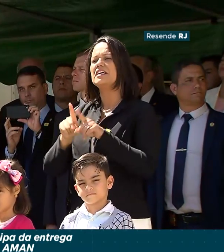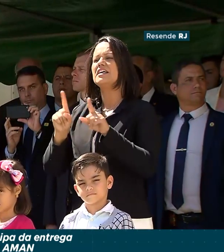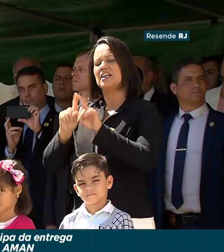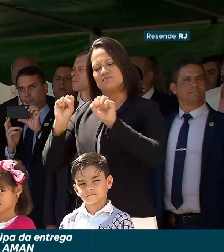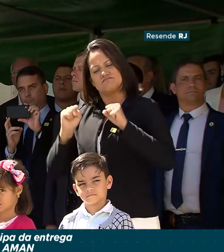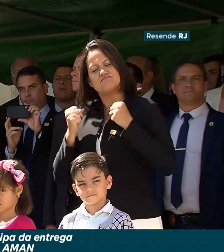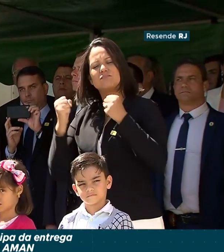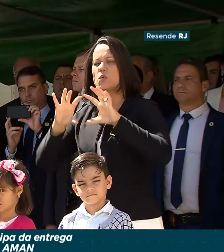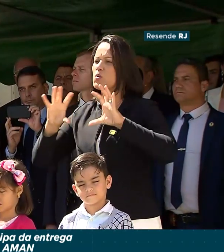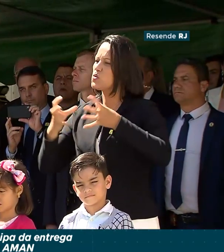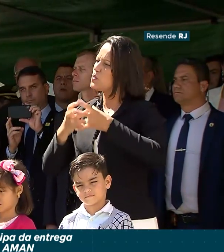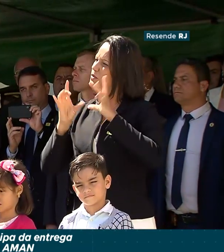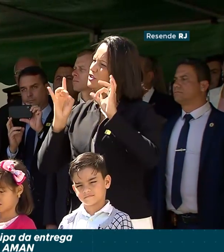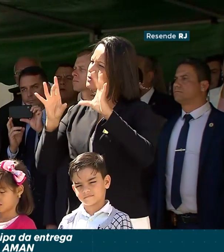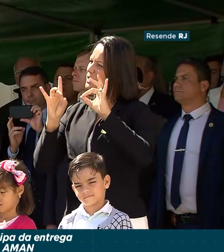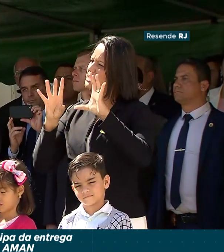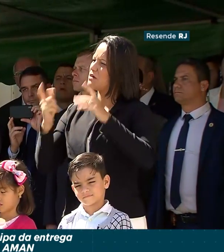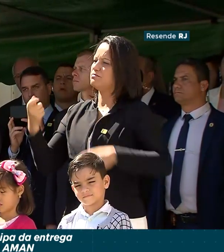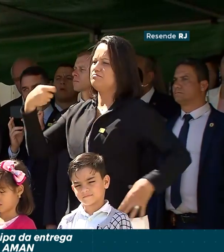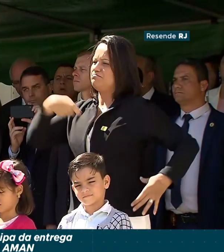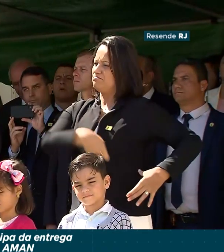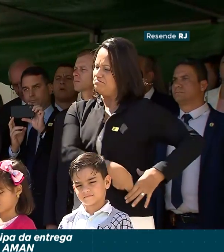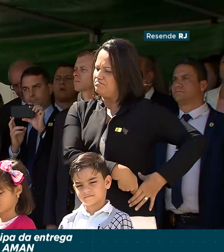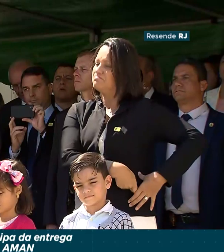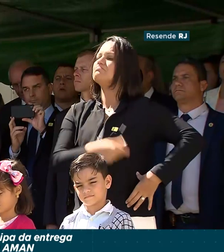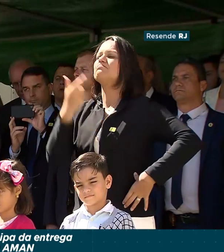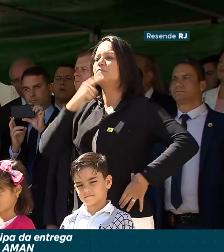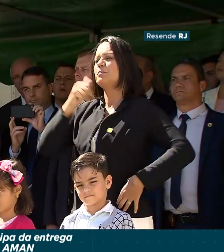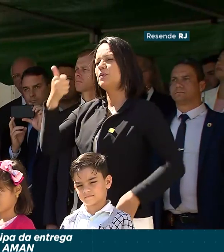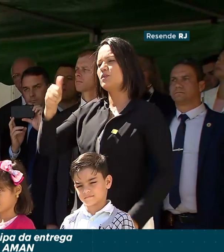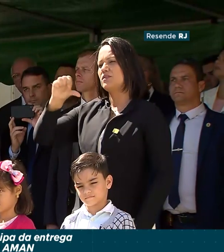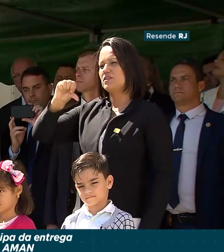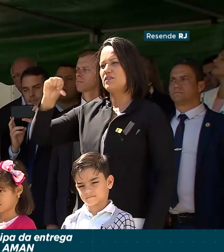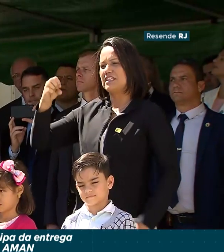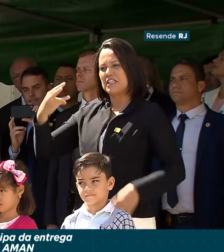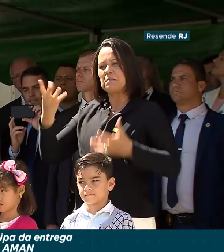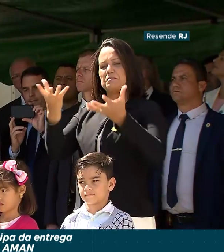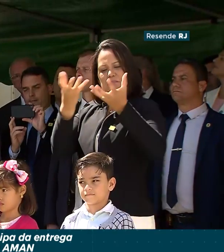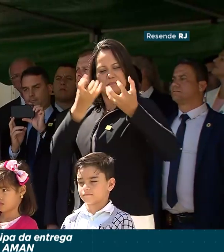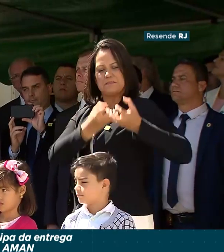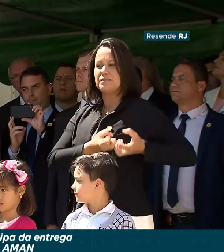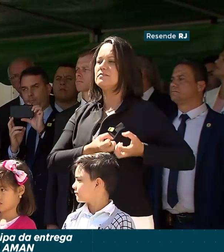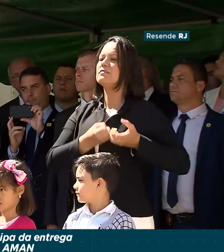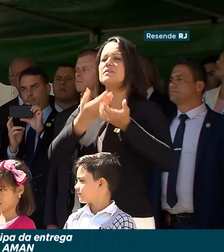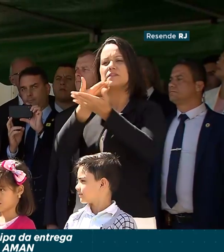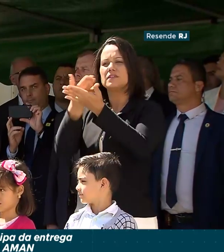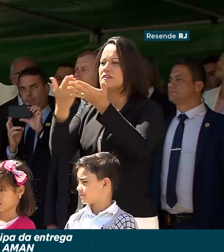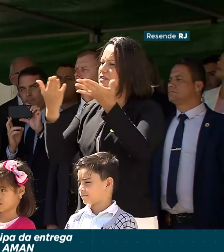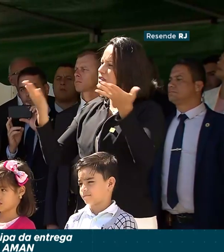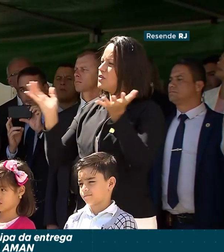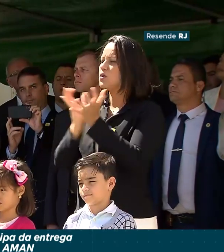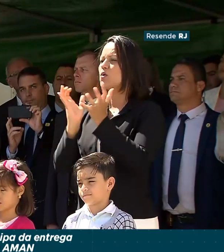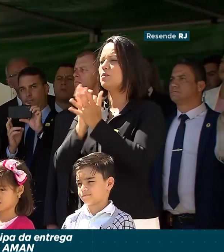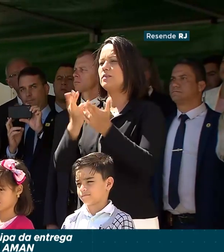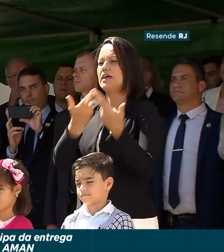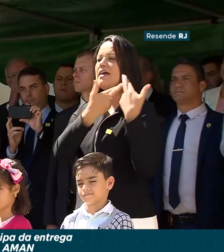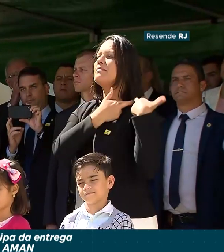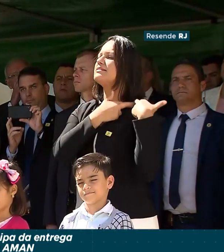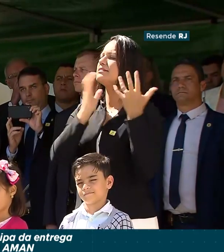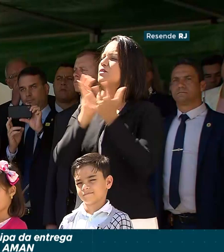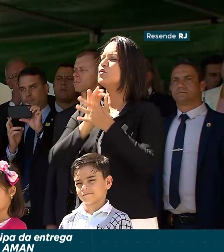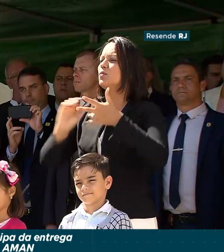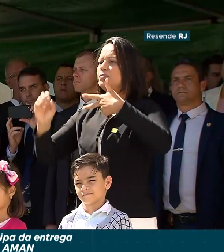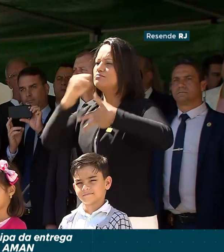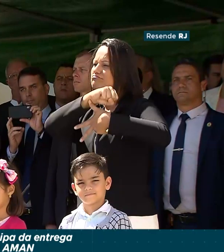nosso Forças Especiais, o recebeu em 93. Prezados integrantes, representantes dos poderes,